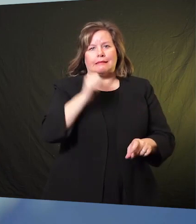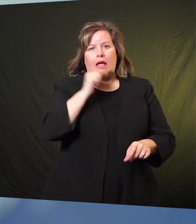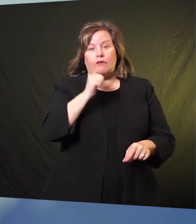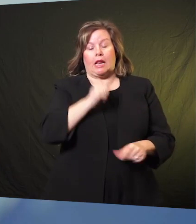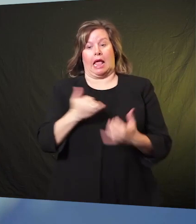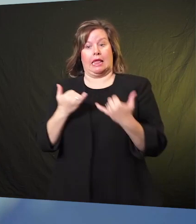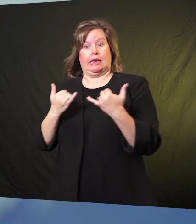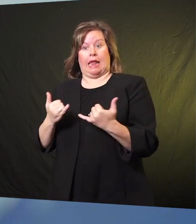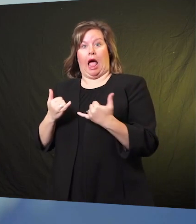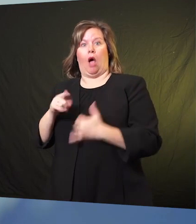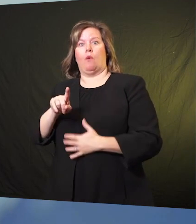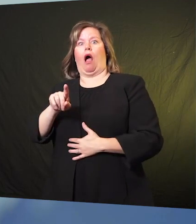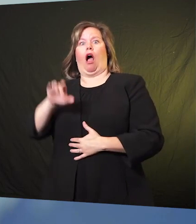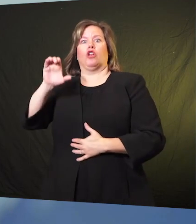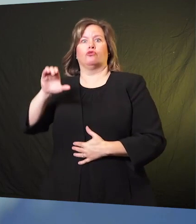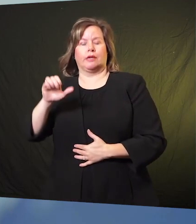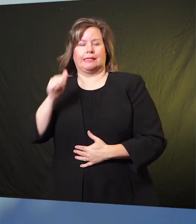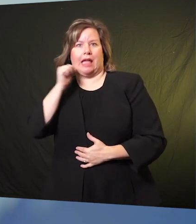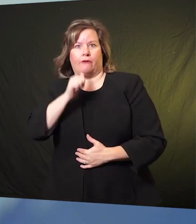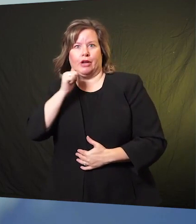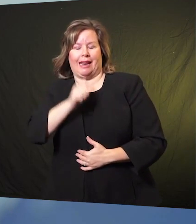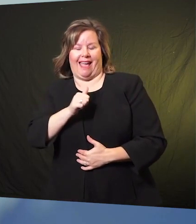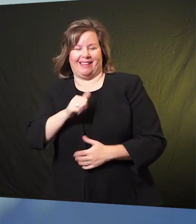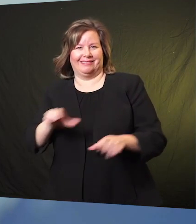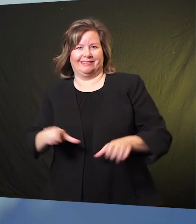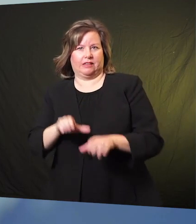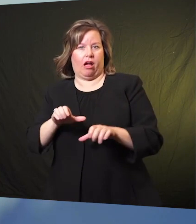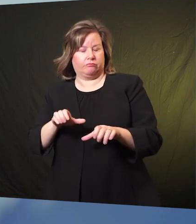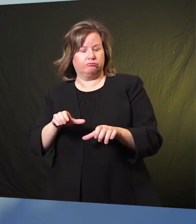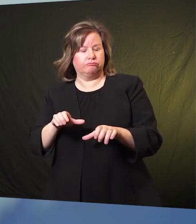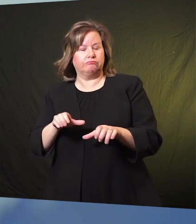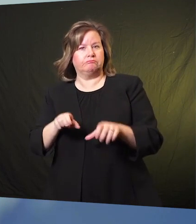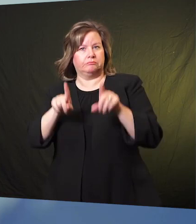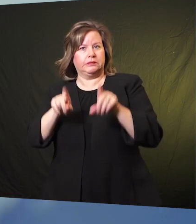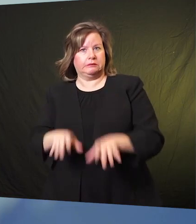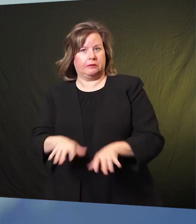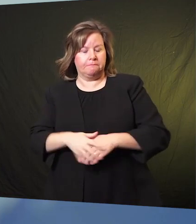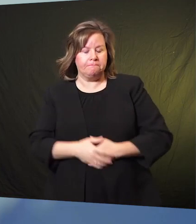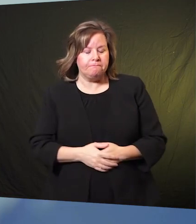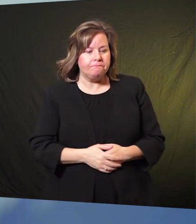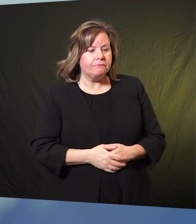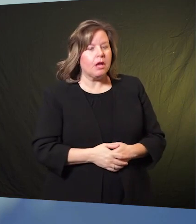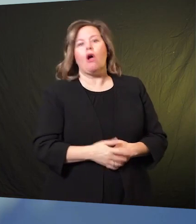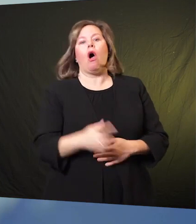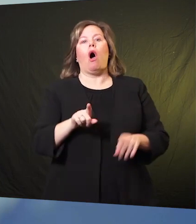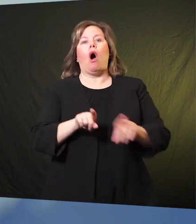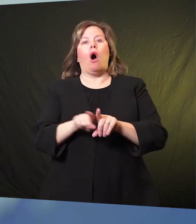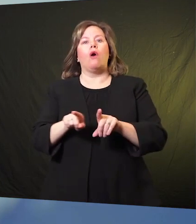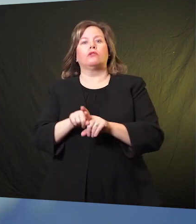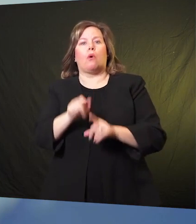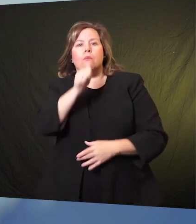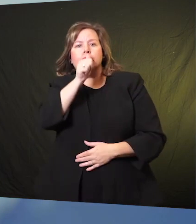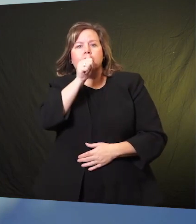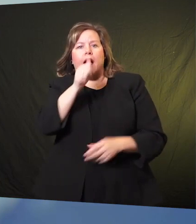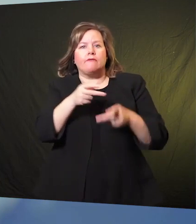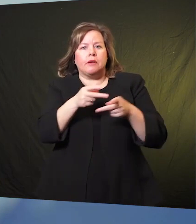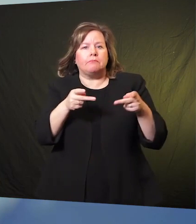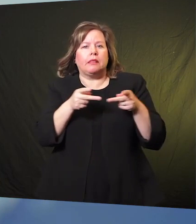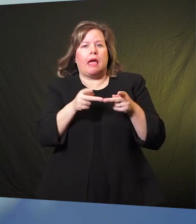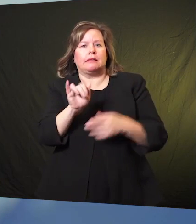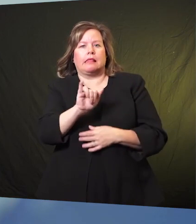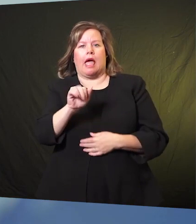también estamos viendo lugares privados como ryder el rider en hardware ahora está haciendo pruebas también